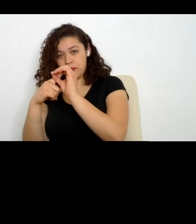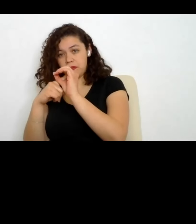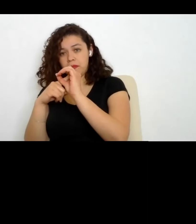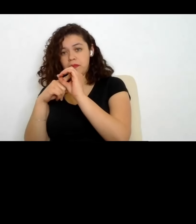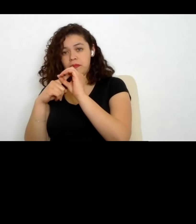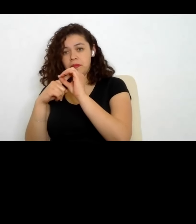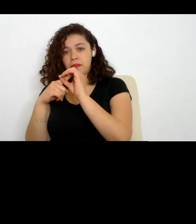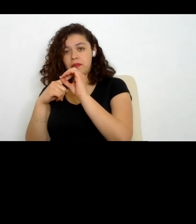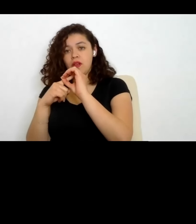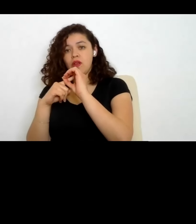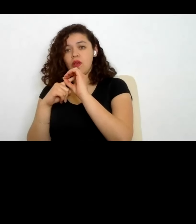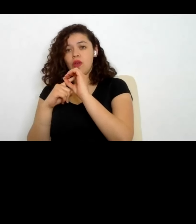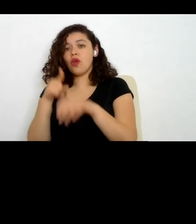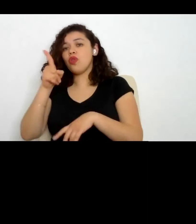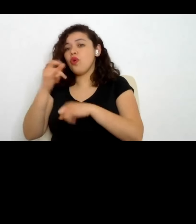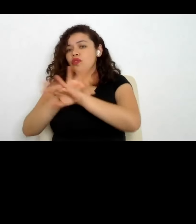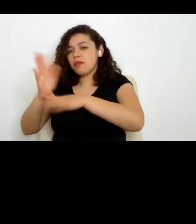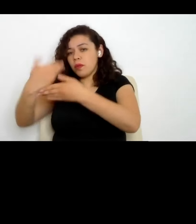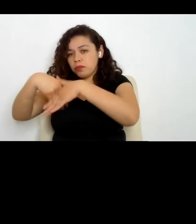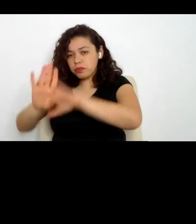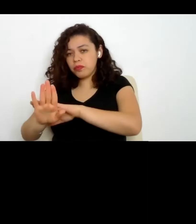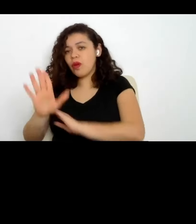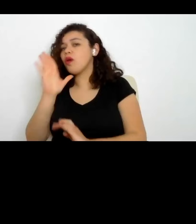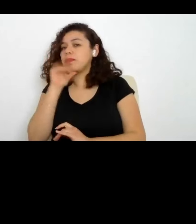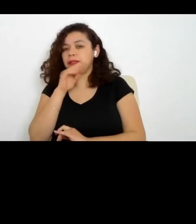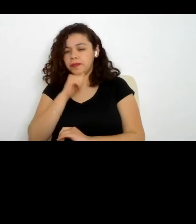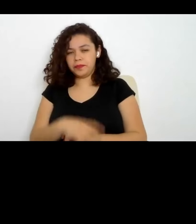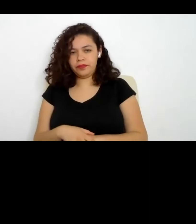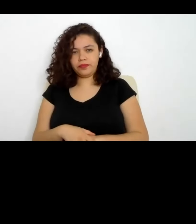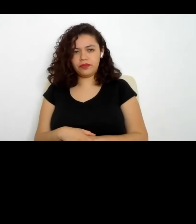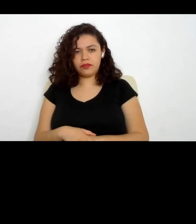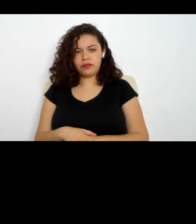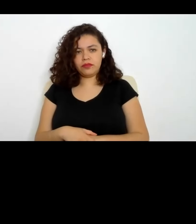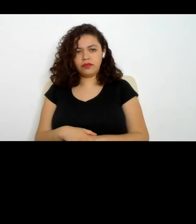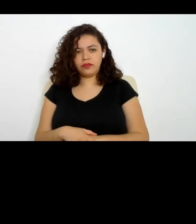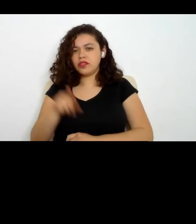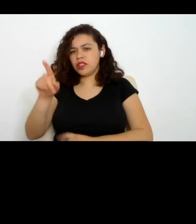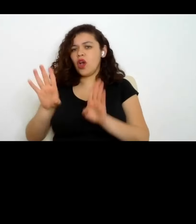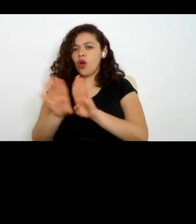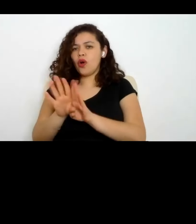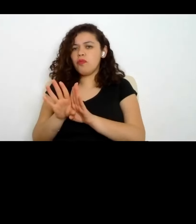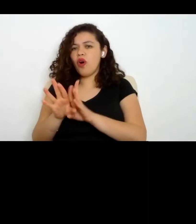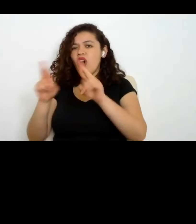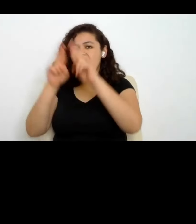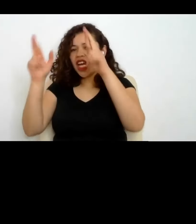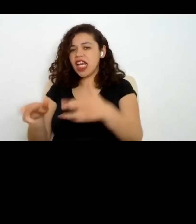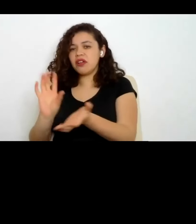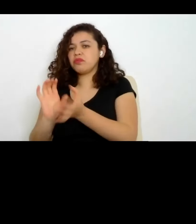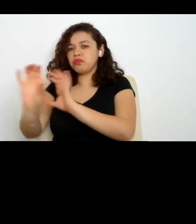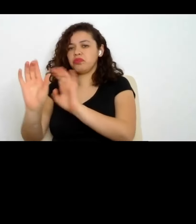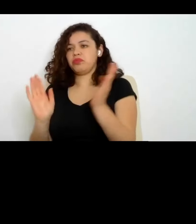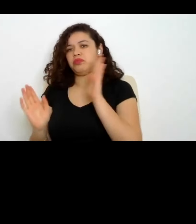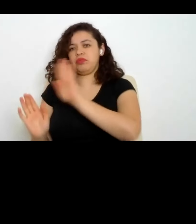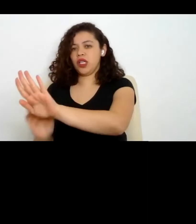tú ya no puedes acceder a esos datos. O sea, los tienes ahí como en la congeladora, ¿no? Y ya no